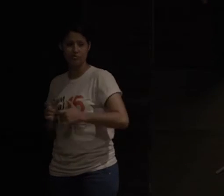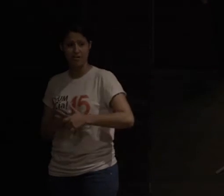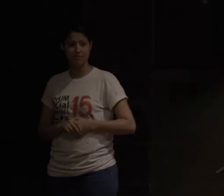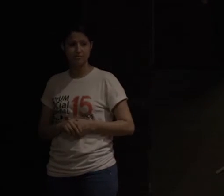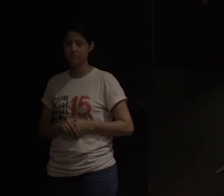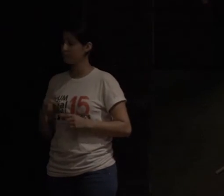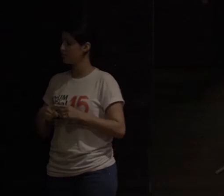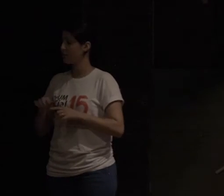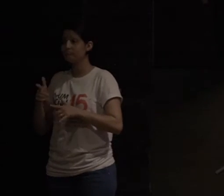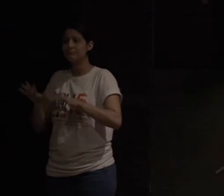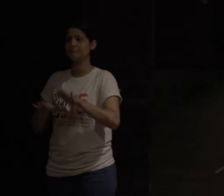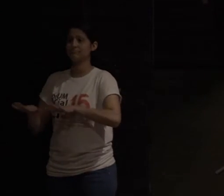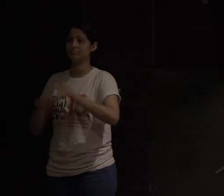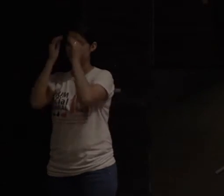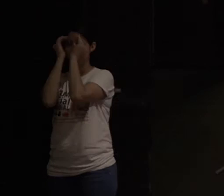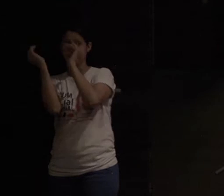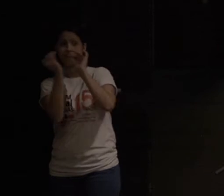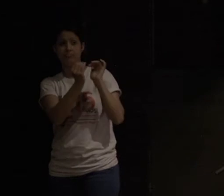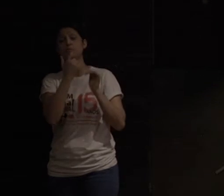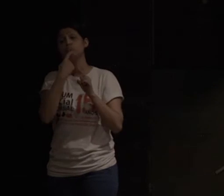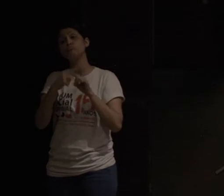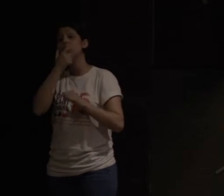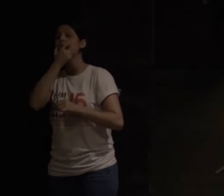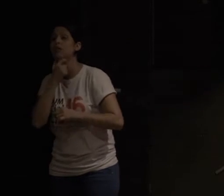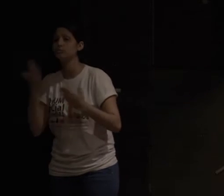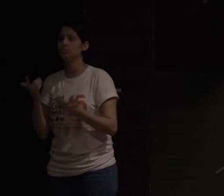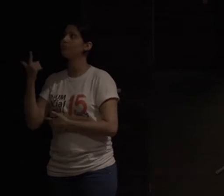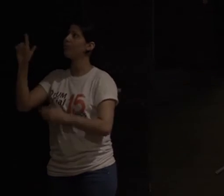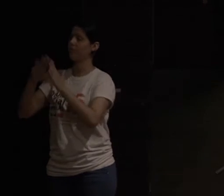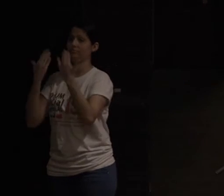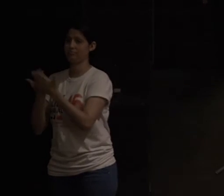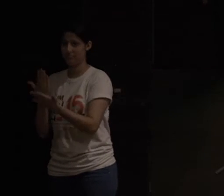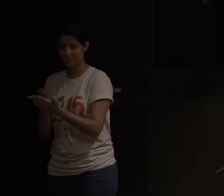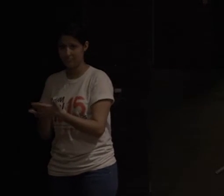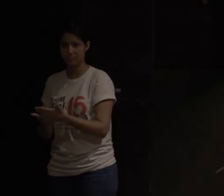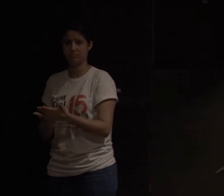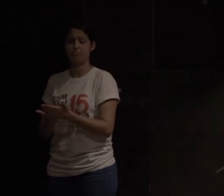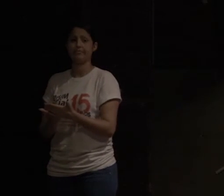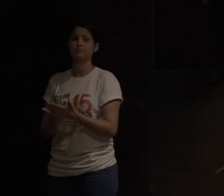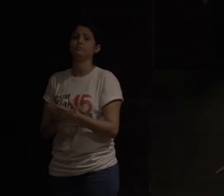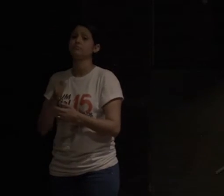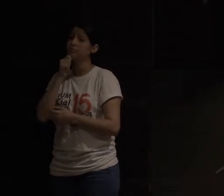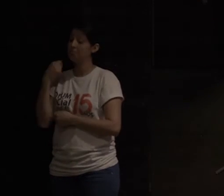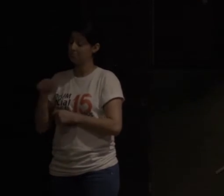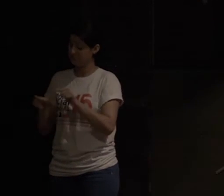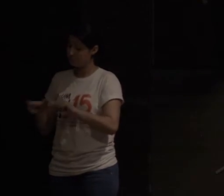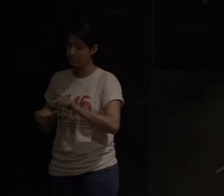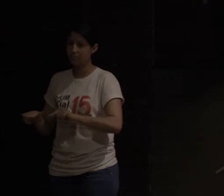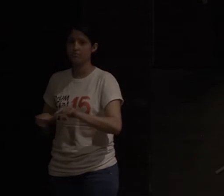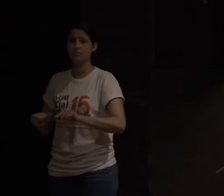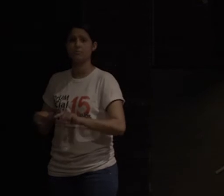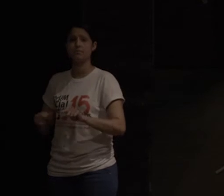com os movimentos. Porque eu acho que há outras formas hoje de nos esperar, de podermos trabalhar e